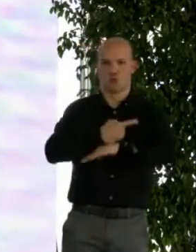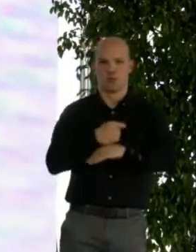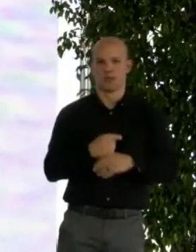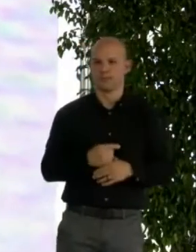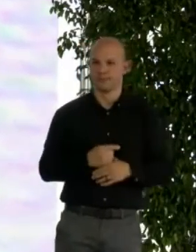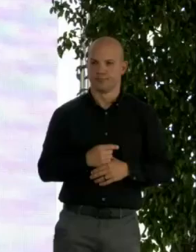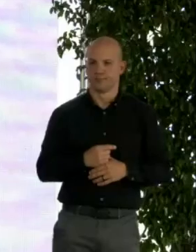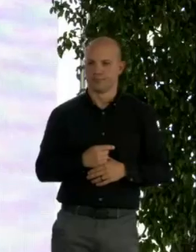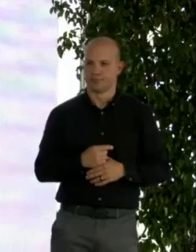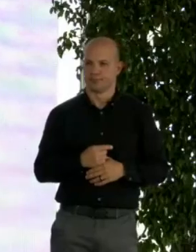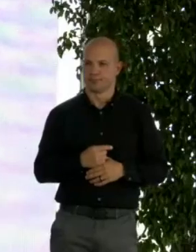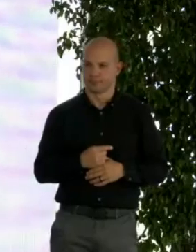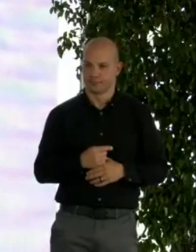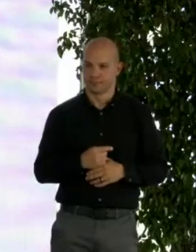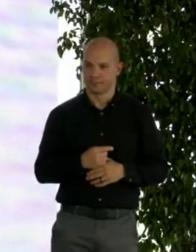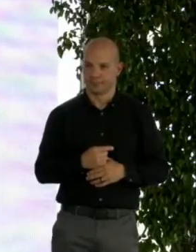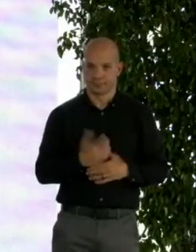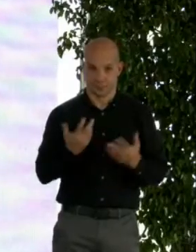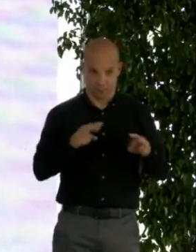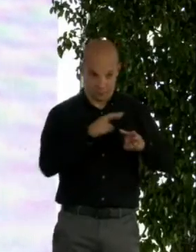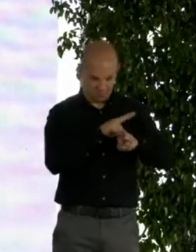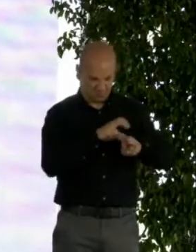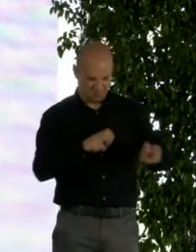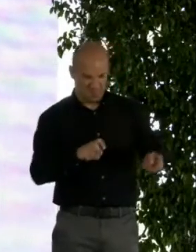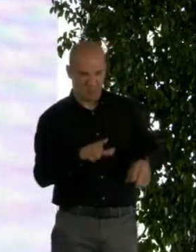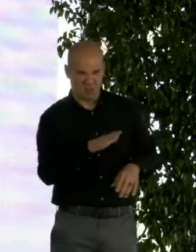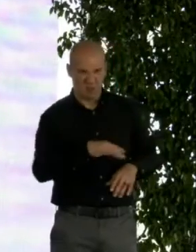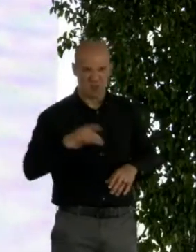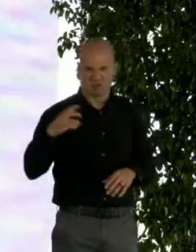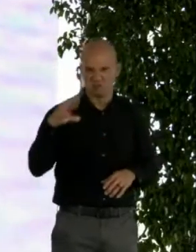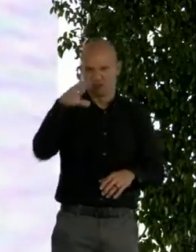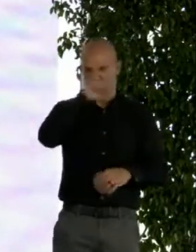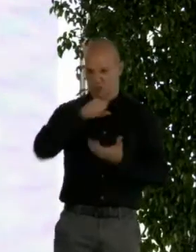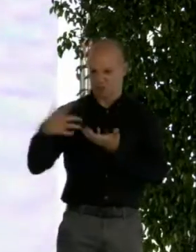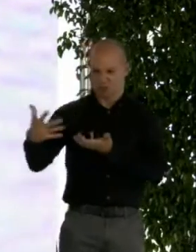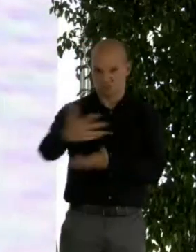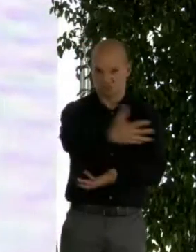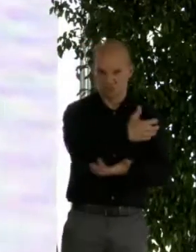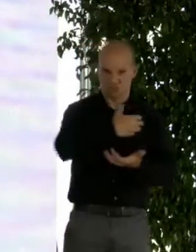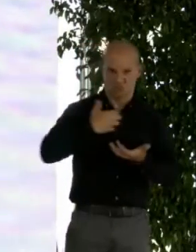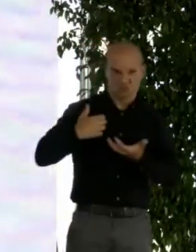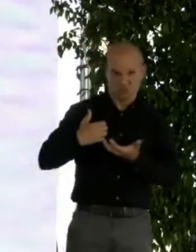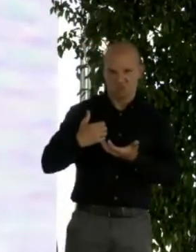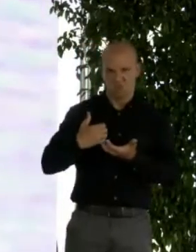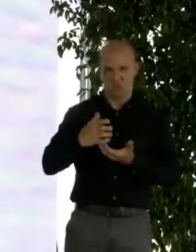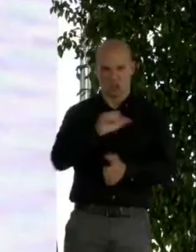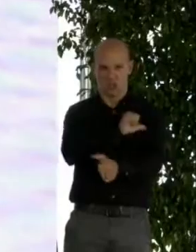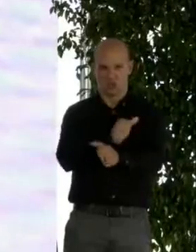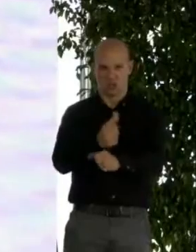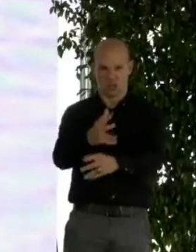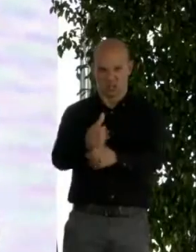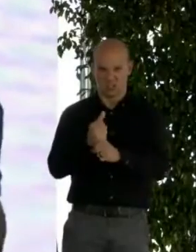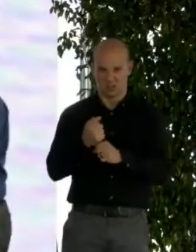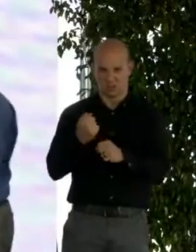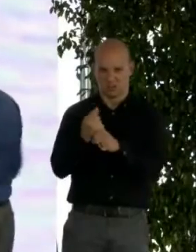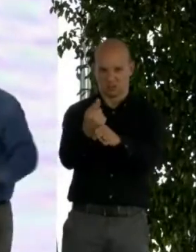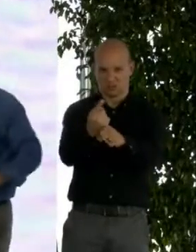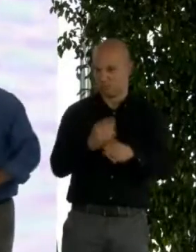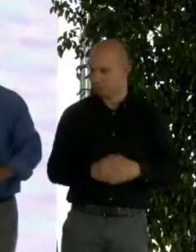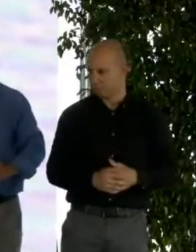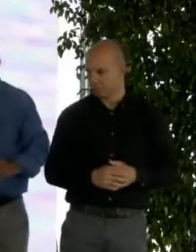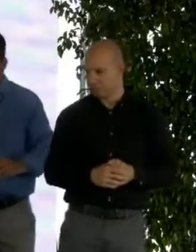los estudios que se han hecho, ¿se sabe cuál es el estimado de ingreso bruto que estaría recibiendo la autoridad anualmente? Sí, es la pregunta